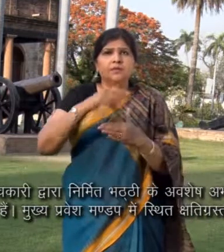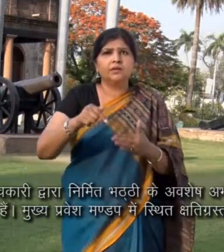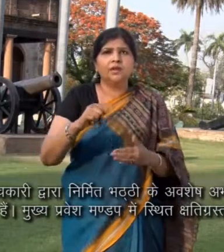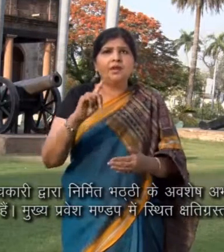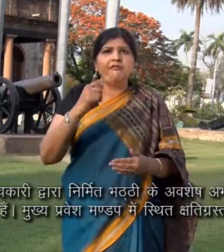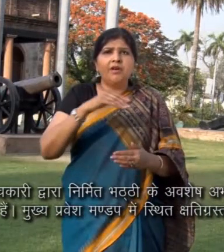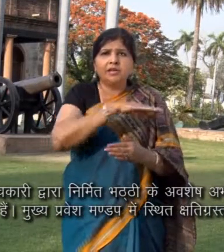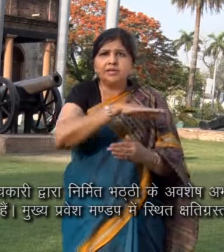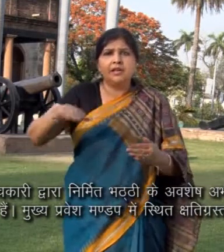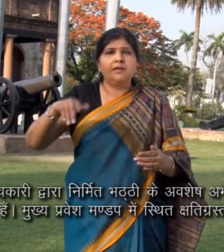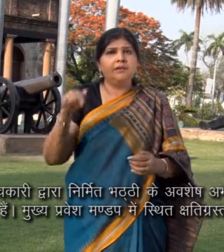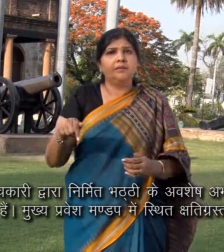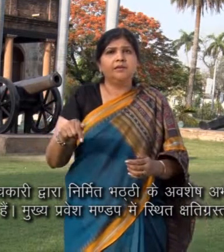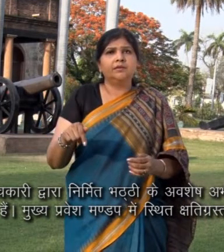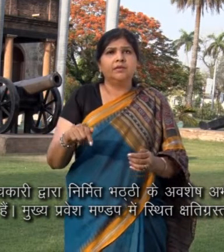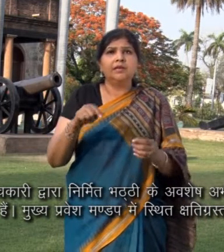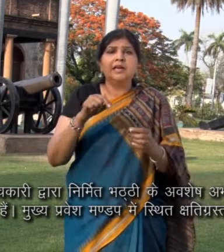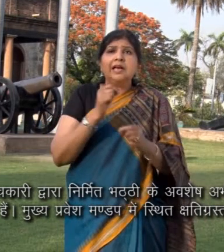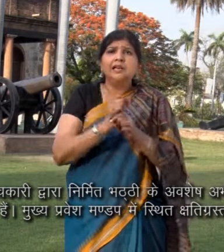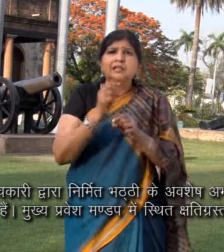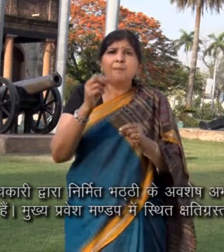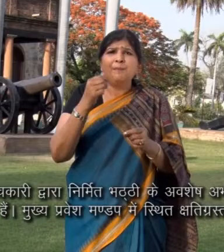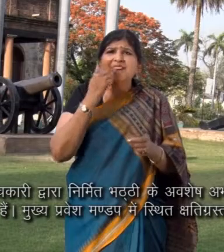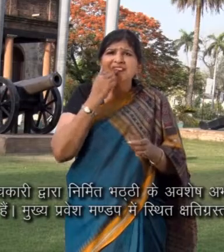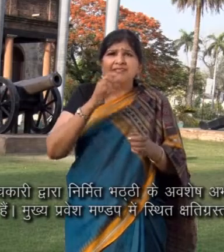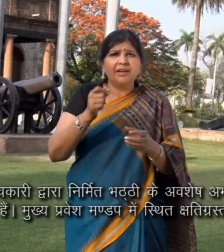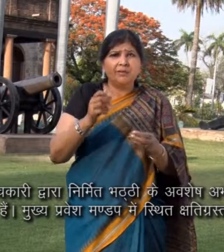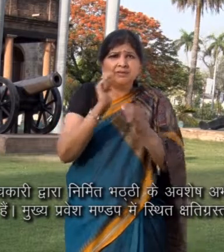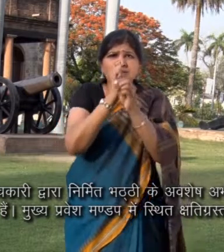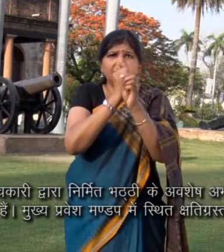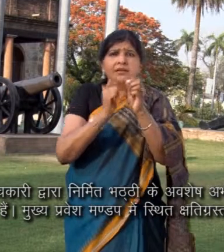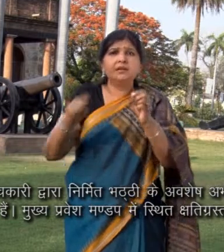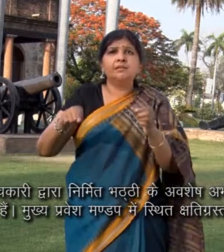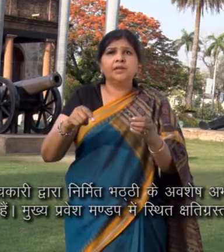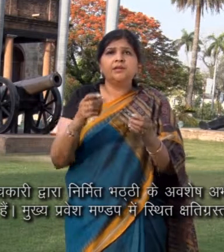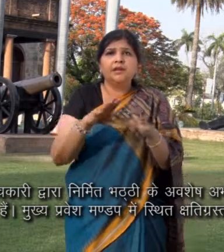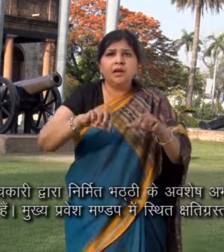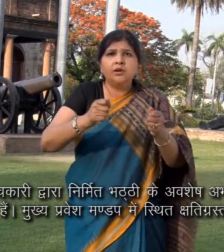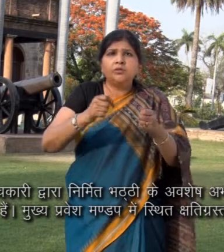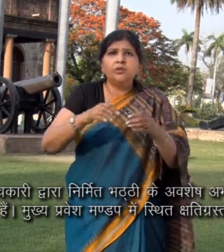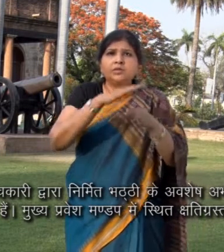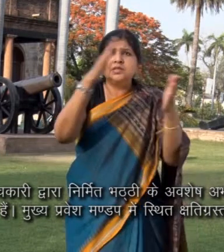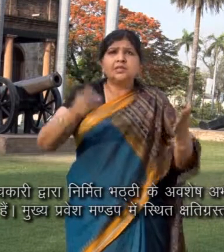प्रथम तल पर गचकारी द्वारा निर्मित भट्टी के अवशेष अभी भी संगमरमरी आभा देते हैं।